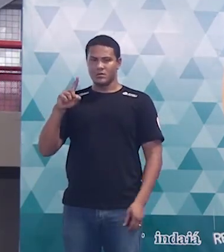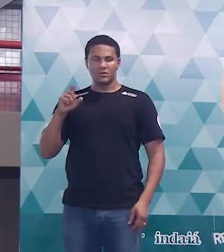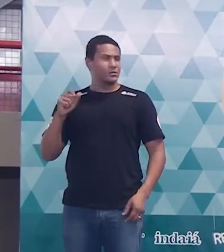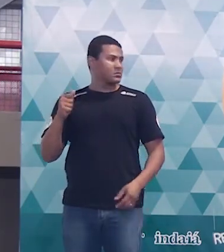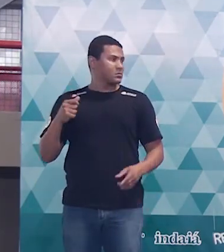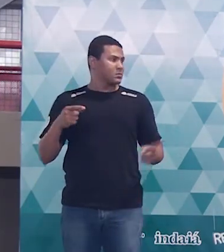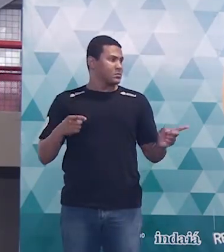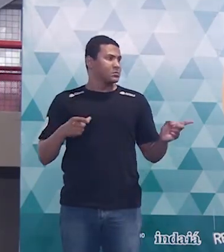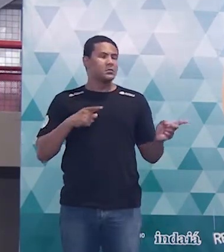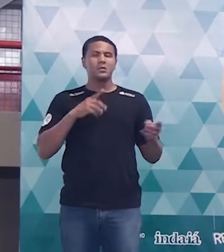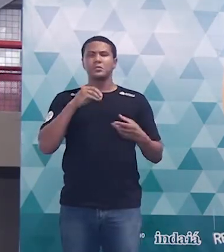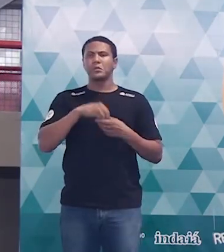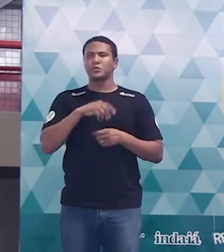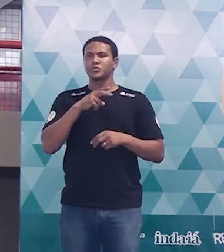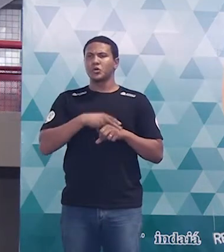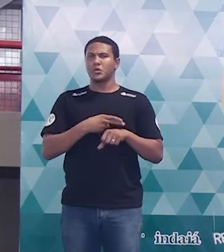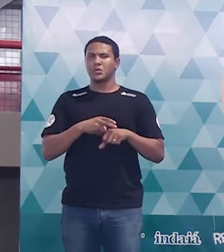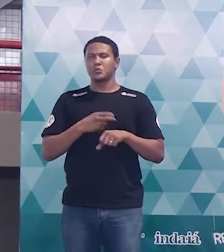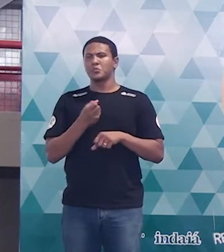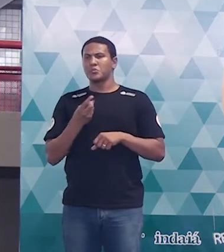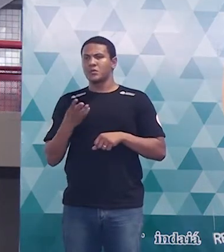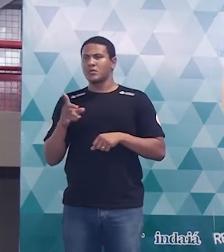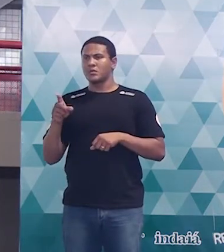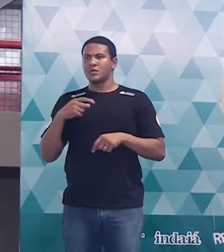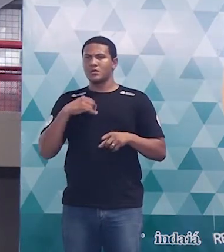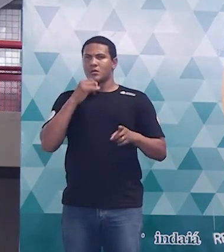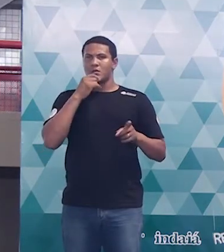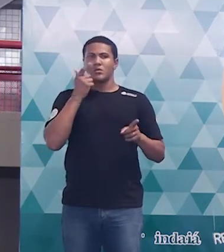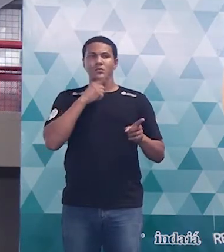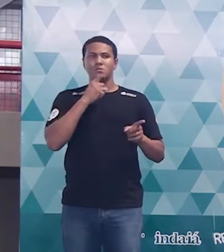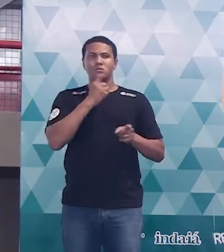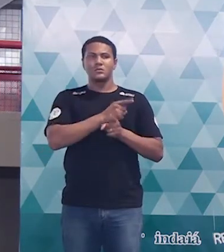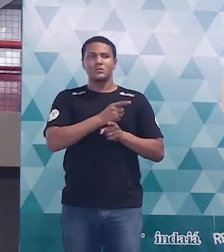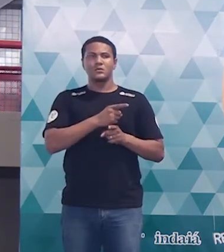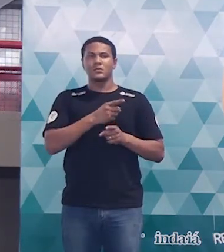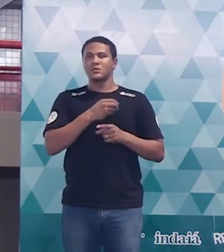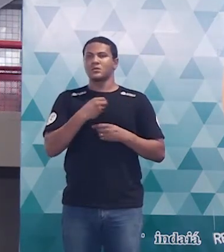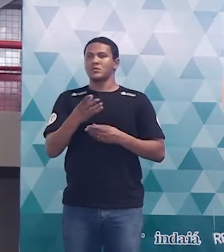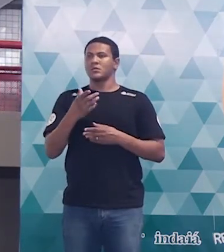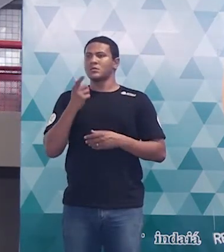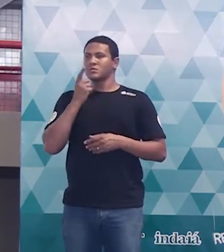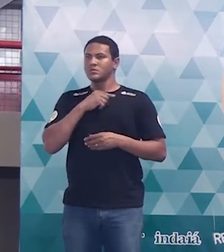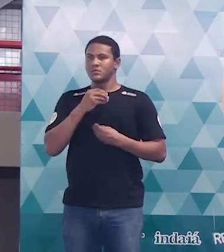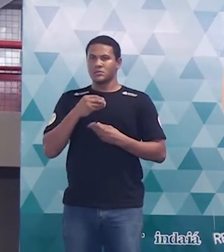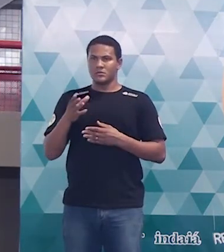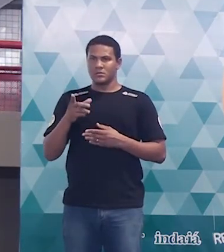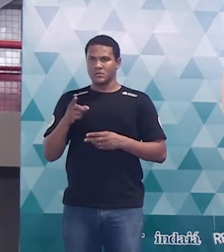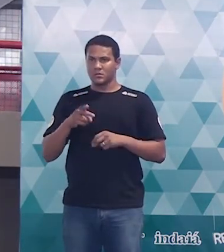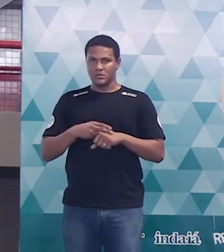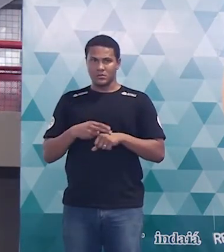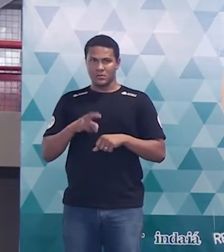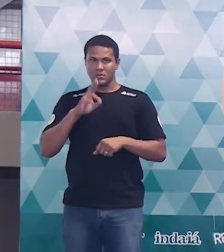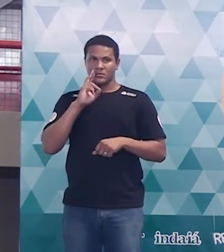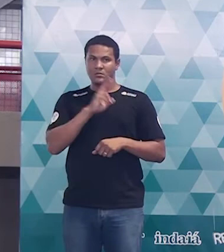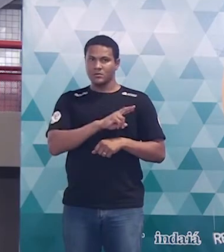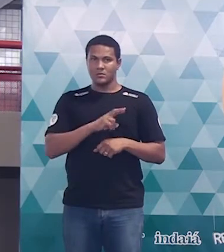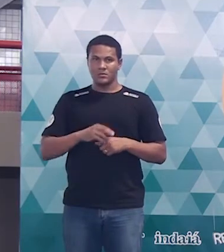saco também é uma grandeza. Quem acertar ganha. Alguém quer arriscar palpite aí?